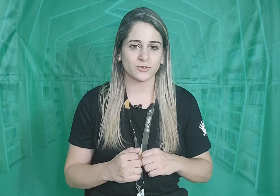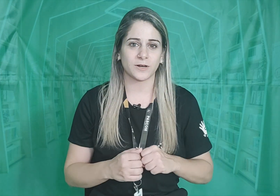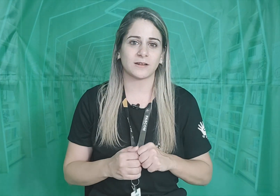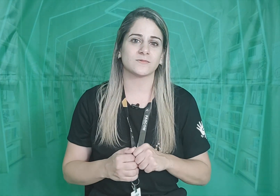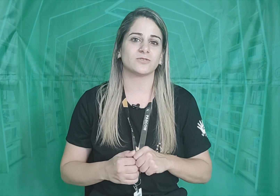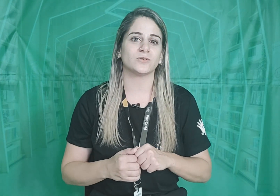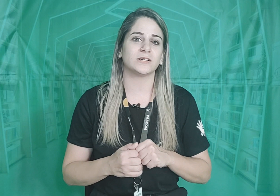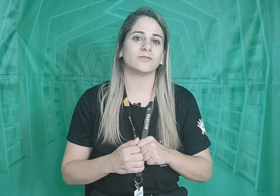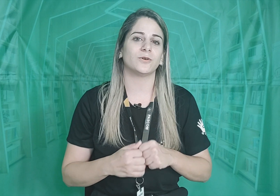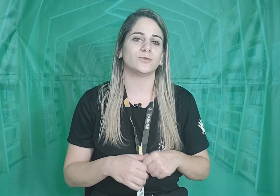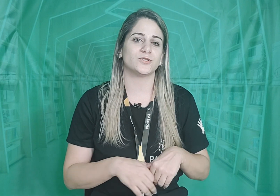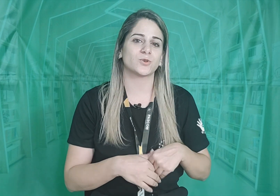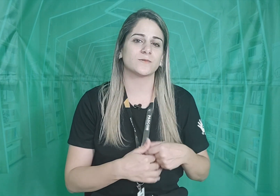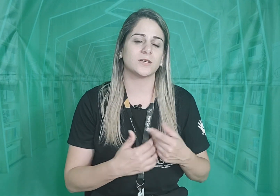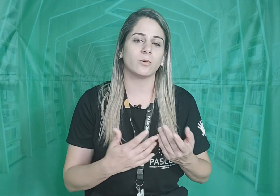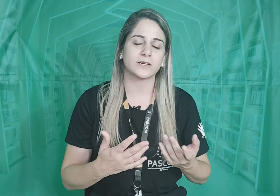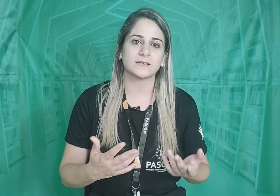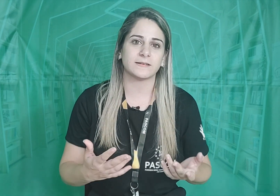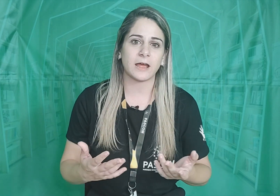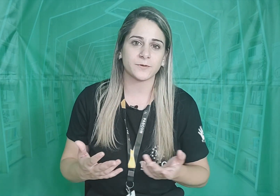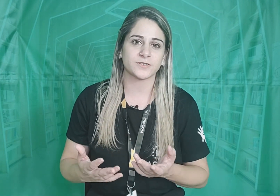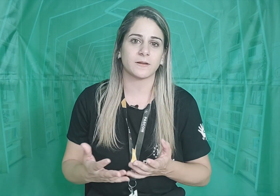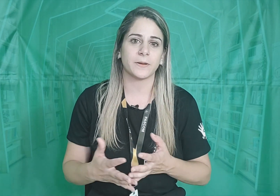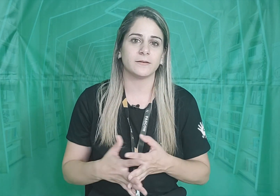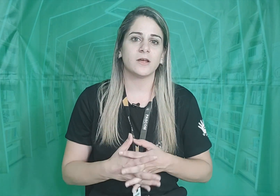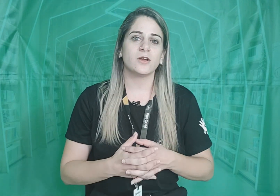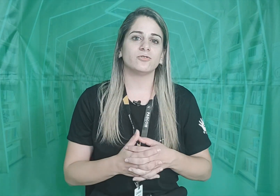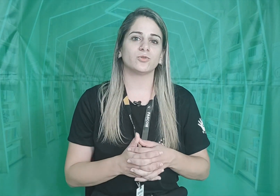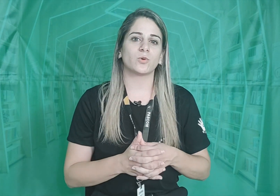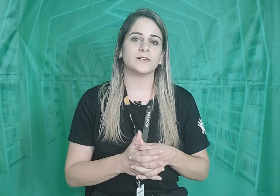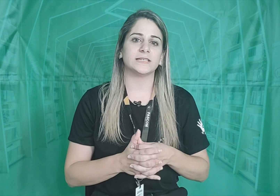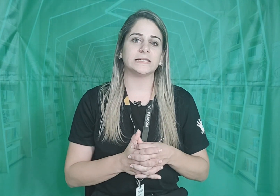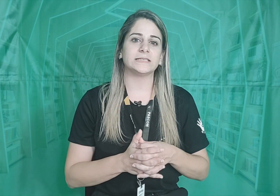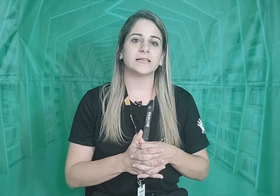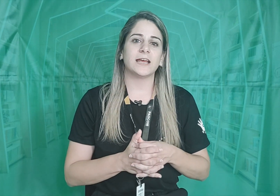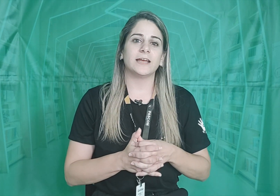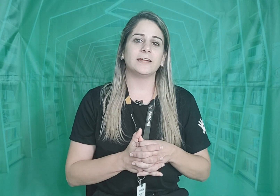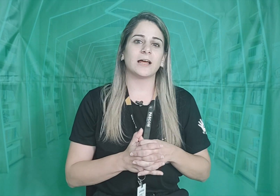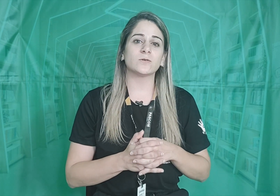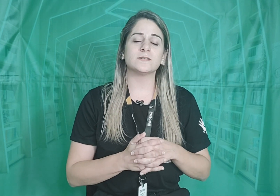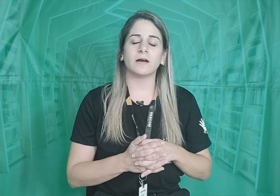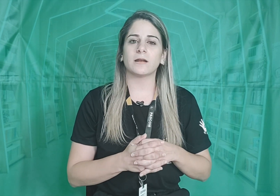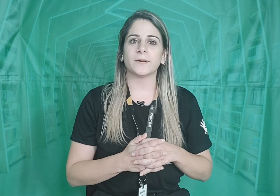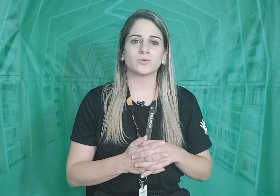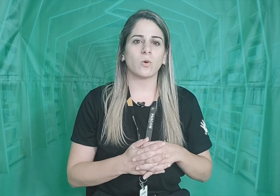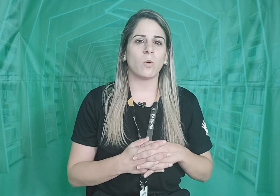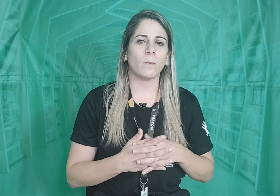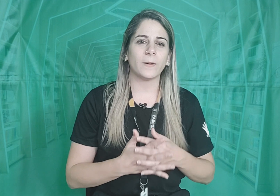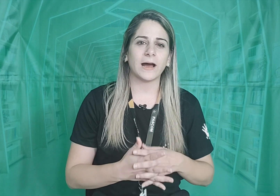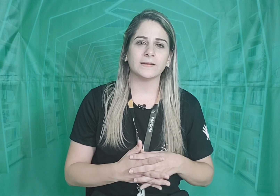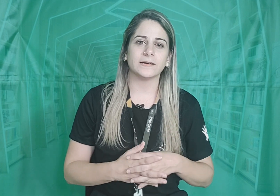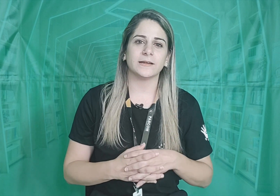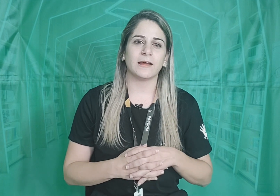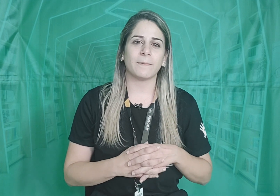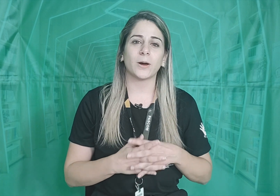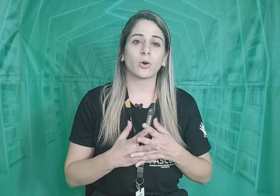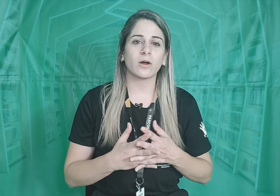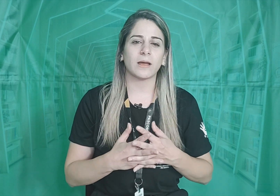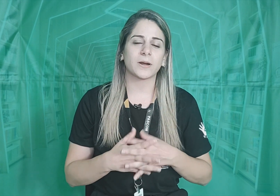para estar nos ajudando, foi onde a gente conseguiu outras intérpretes também junto com a gente. E a Luciana Pascom, o padre, a paróquia